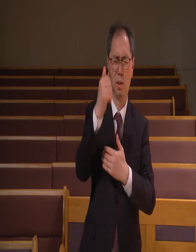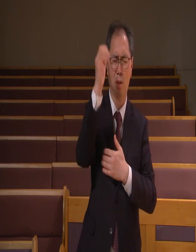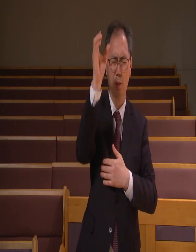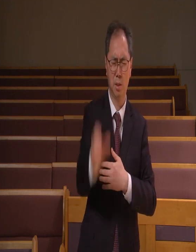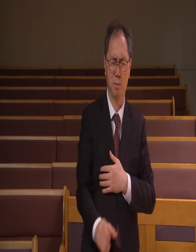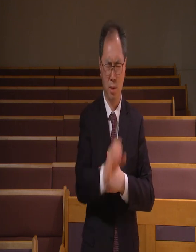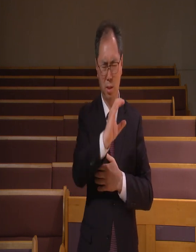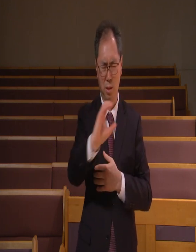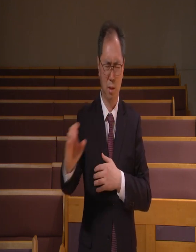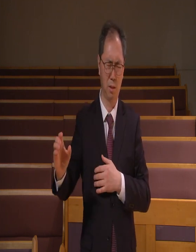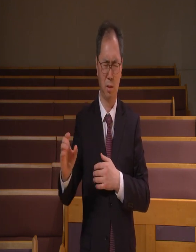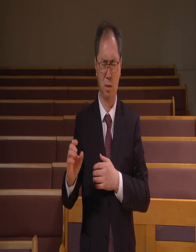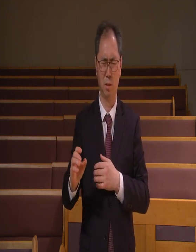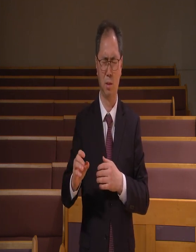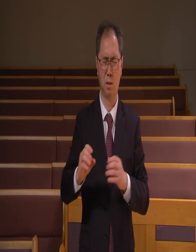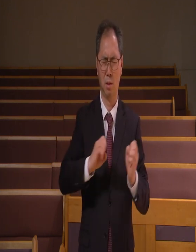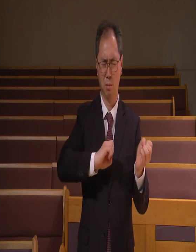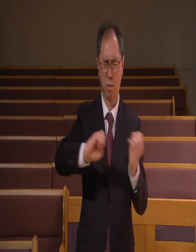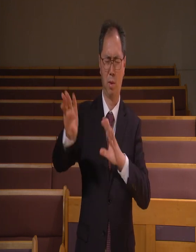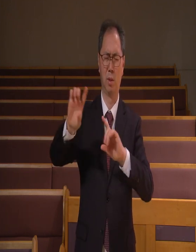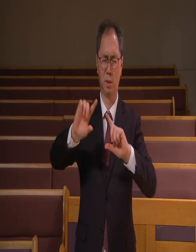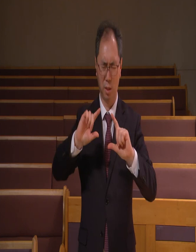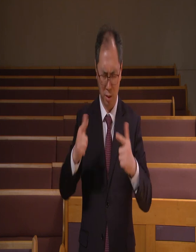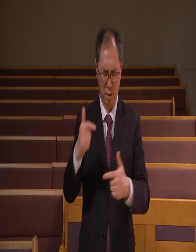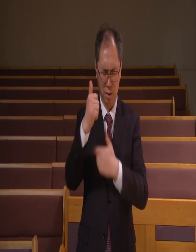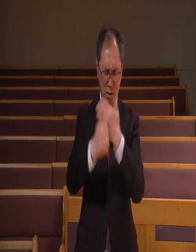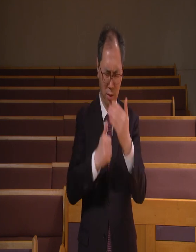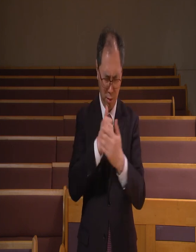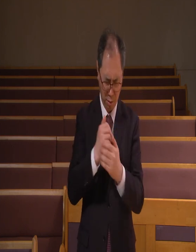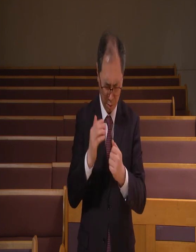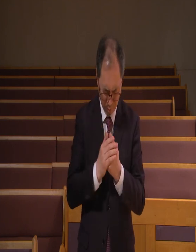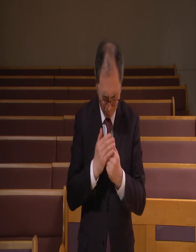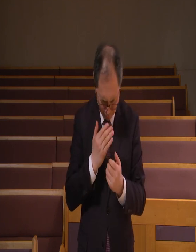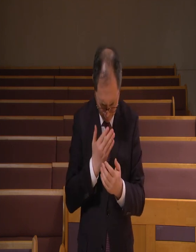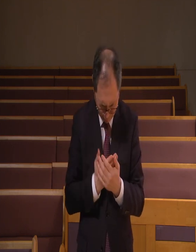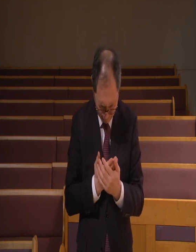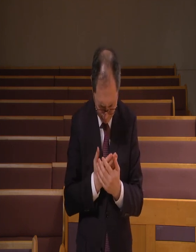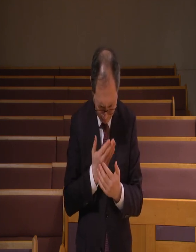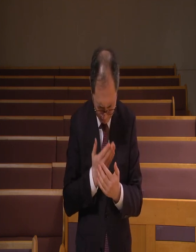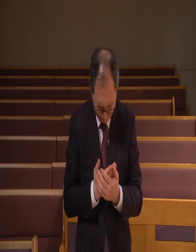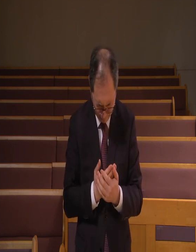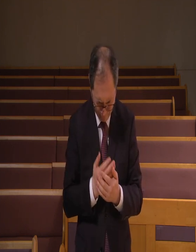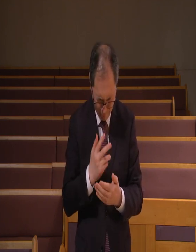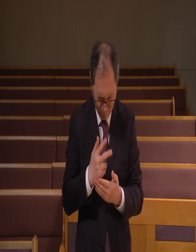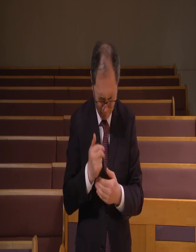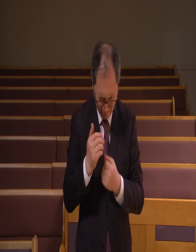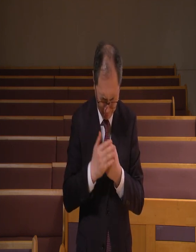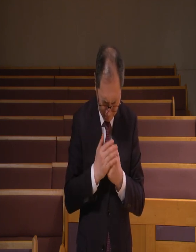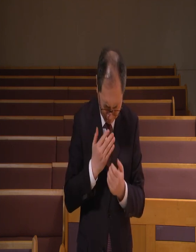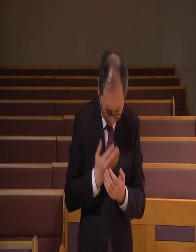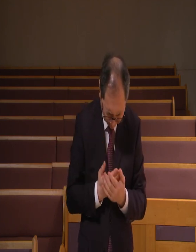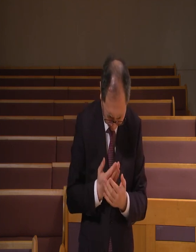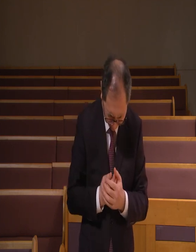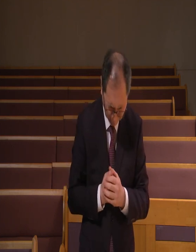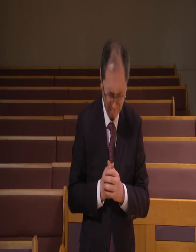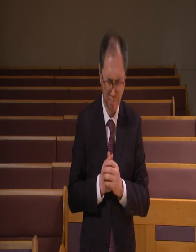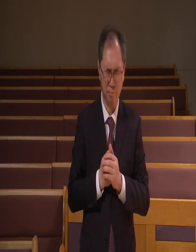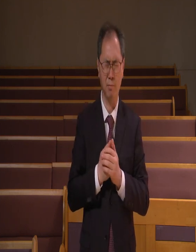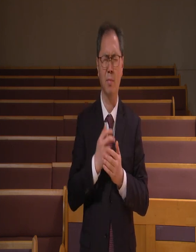멀찍이 따라가고 있는 나의 모습을 발견합니다. 오 주여 용서하여 주옵소서. 오 주여